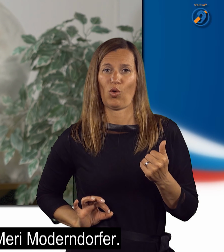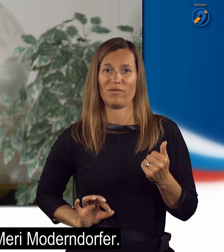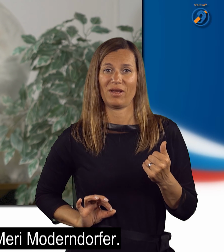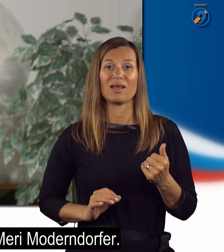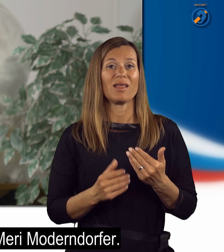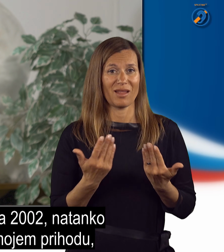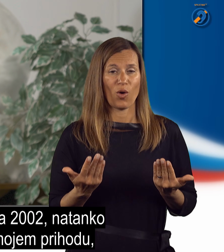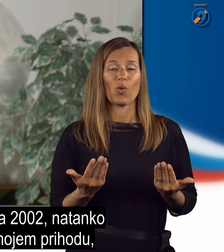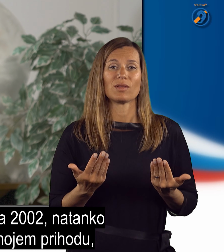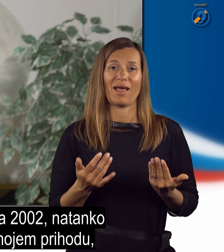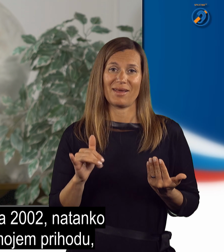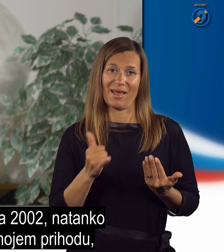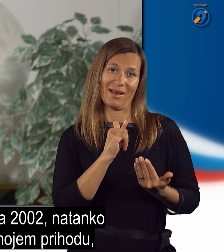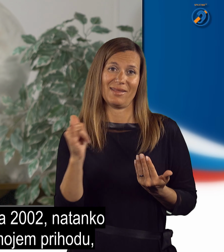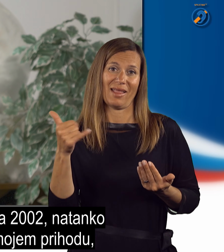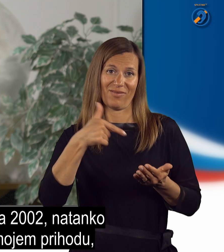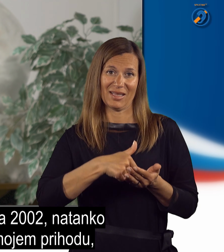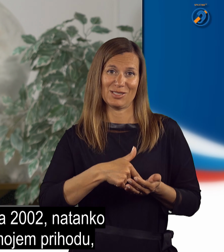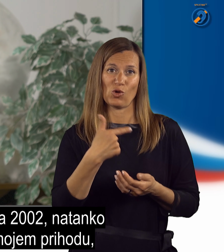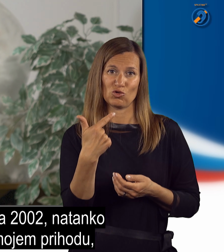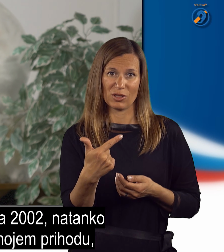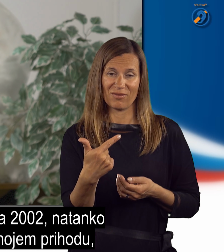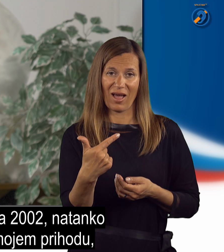Moderndorfer, tako da je leta